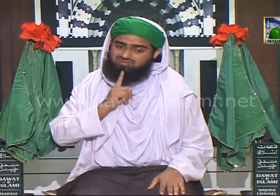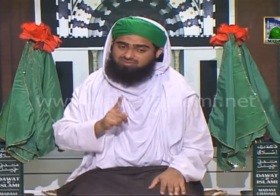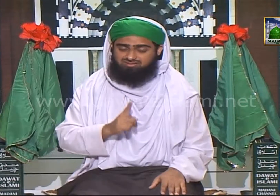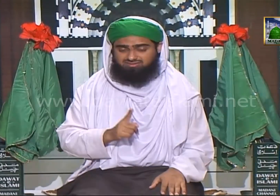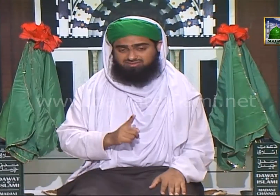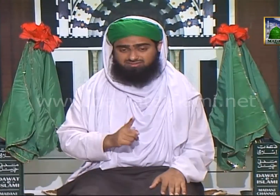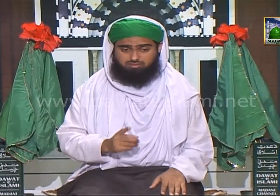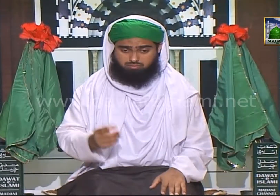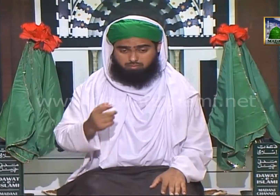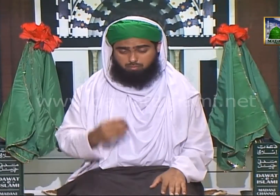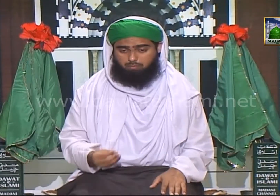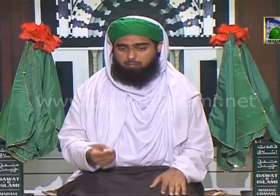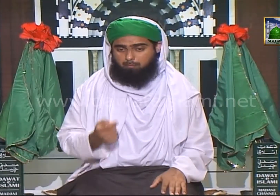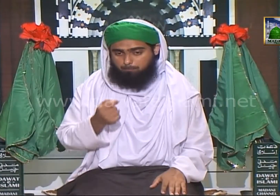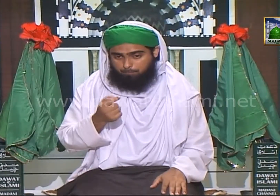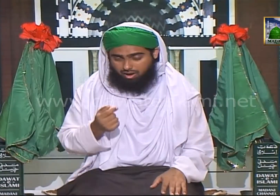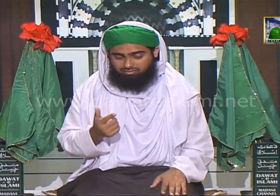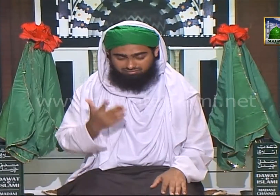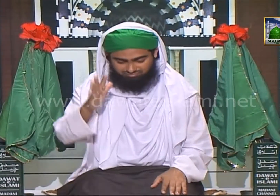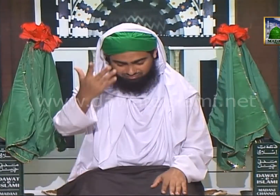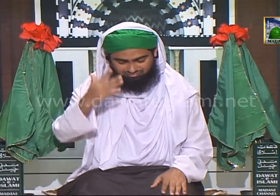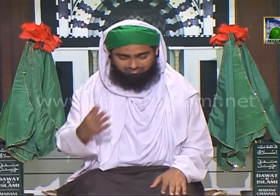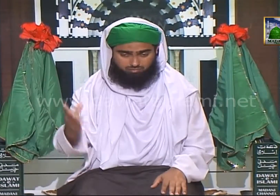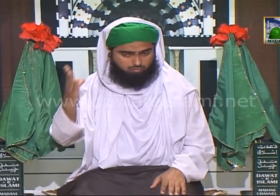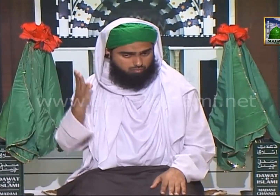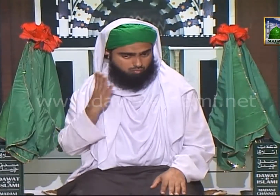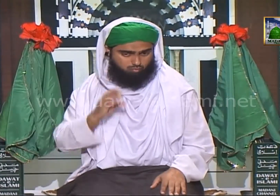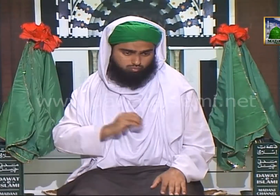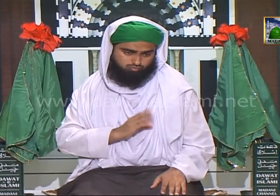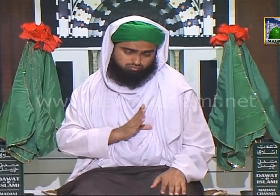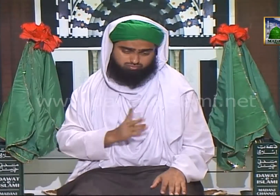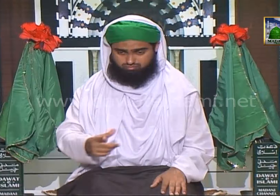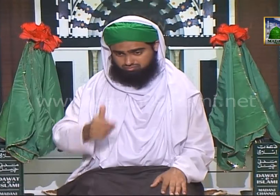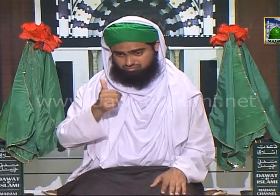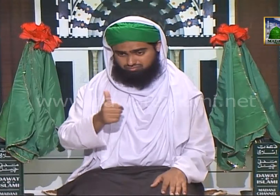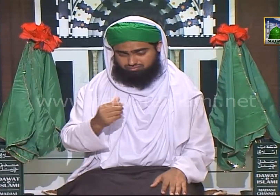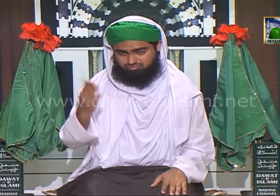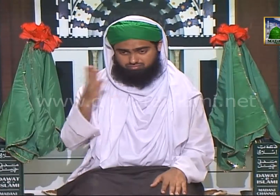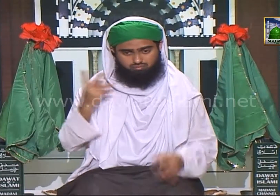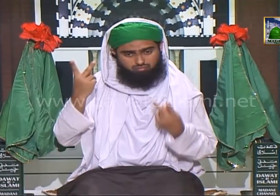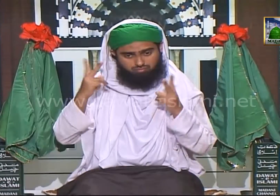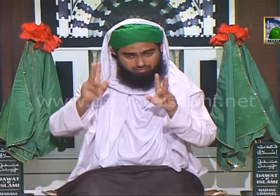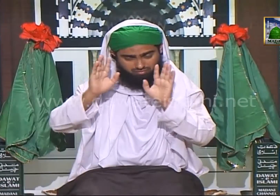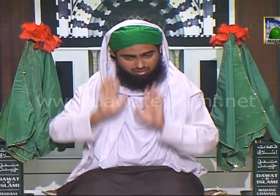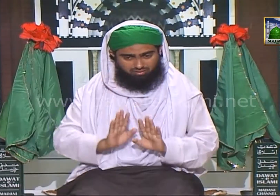وہ دنیاوی مال سے نہیں، بلکہ اصل مالدار تو وہ ہے جو صاحب نیک اعمال